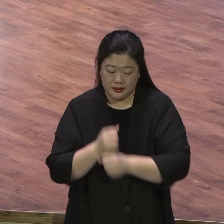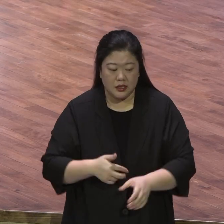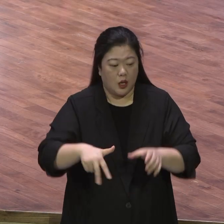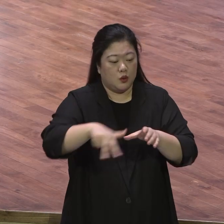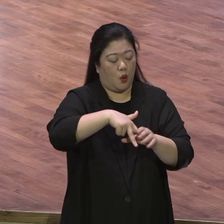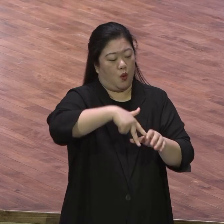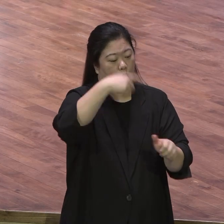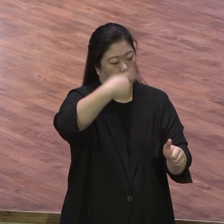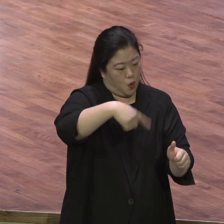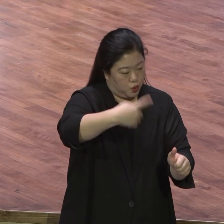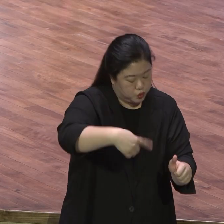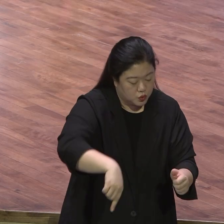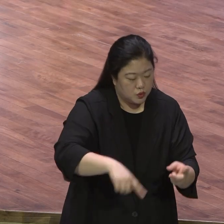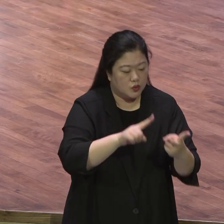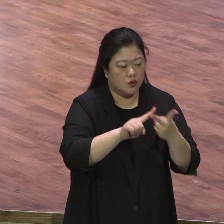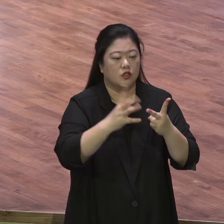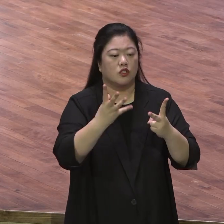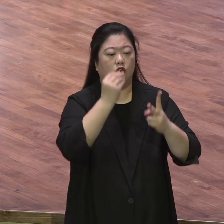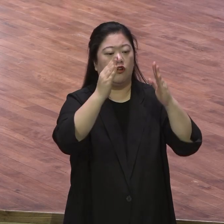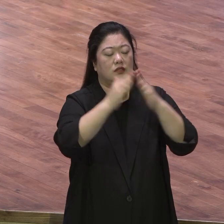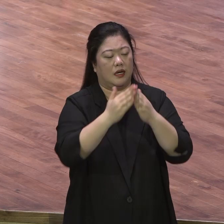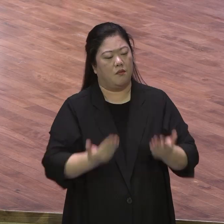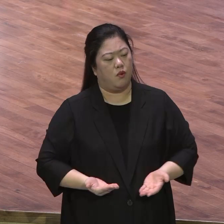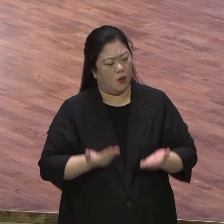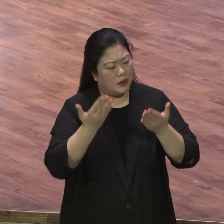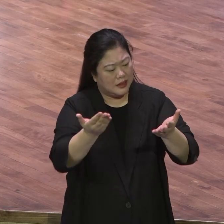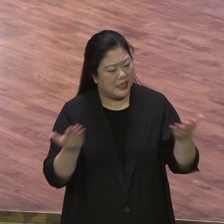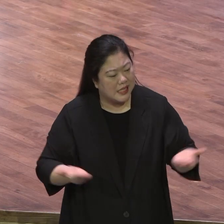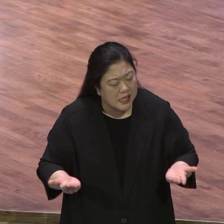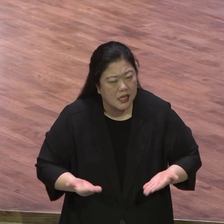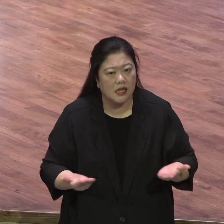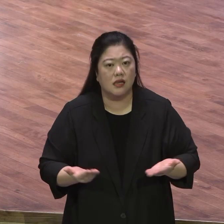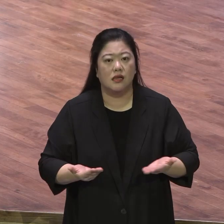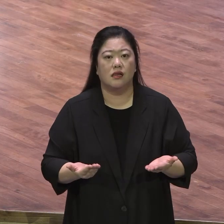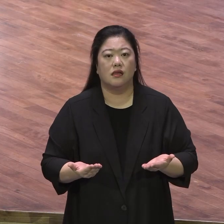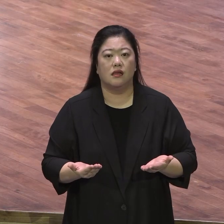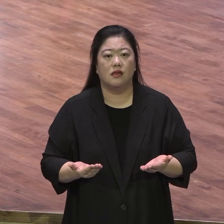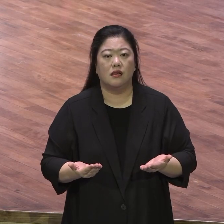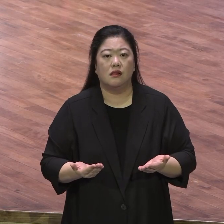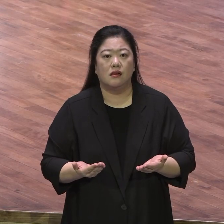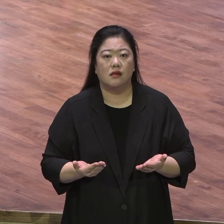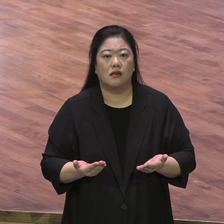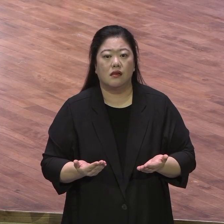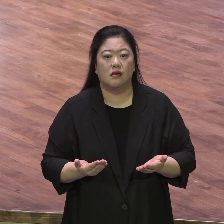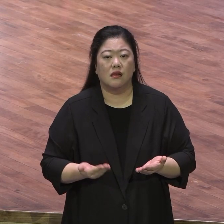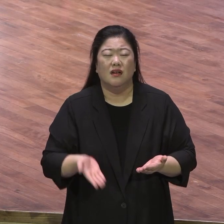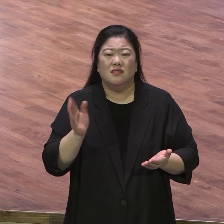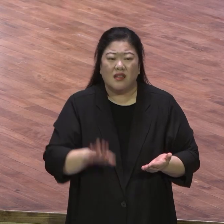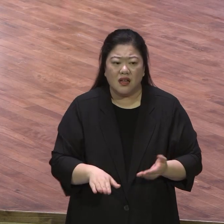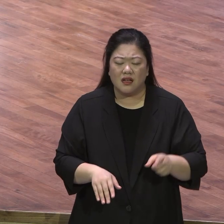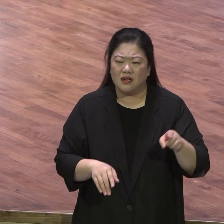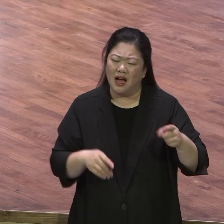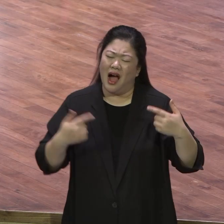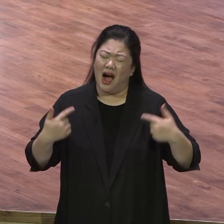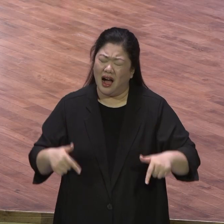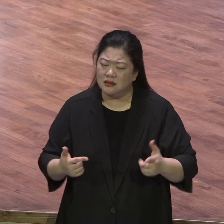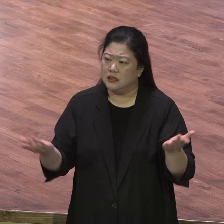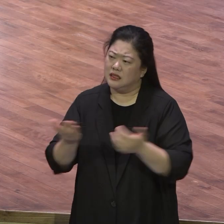성막 봉사하는 일이었어요 성막을 봉사하는 역할인데 그런데 고라에게는 늘 큰 불만이 있었어요